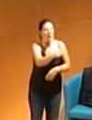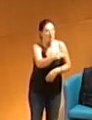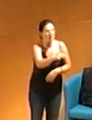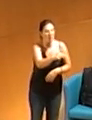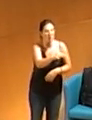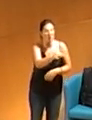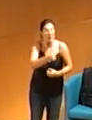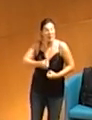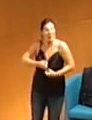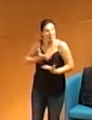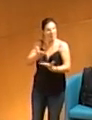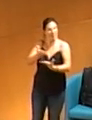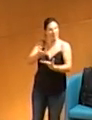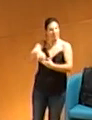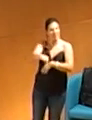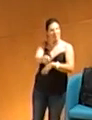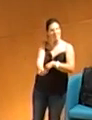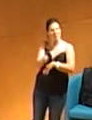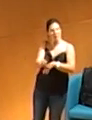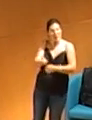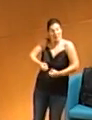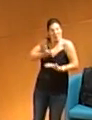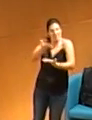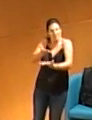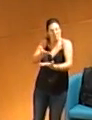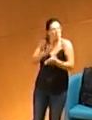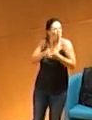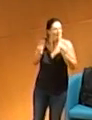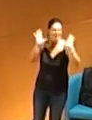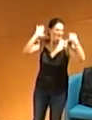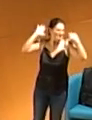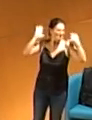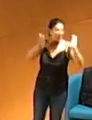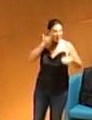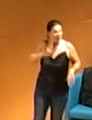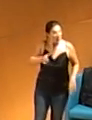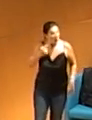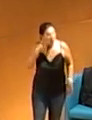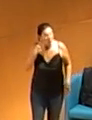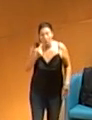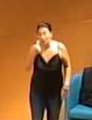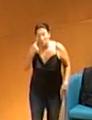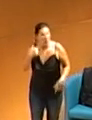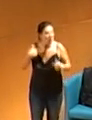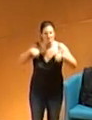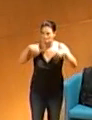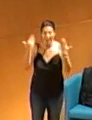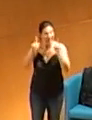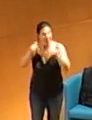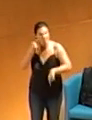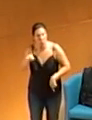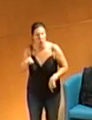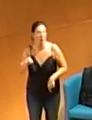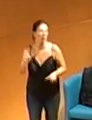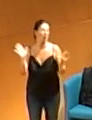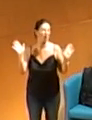écouter. Et je crois que c'est extrêmement fort, parce que si on peut les écouter, on peut toujours les écouter. Et ça, c'est aussi valable pour les